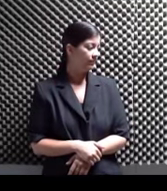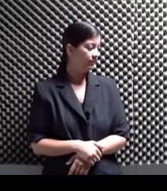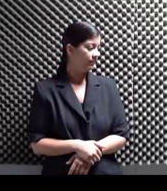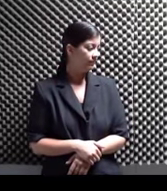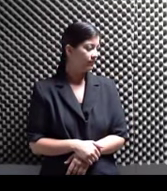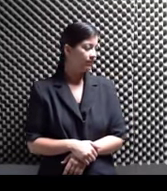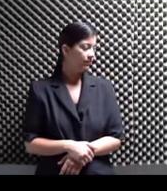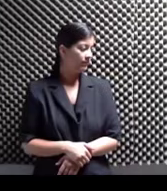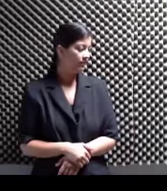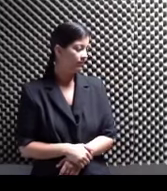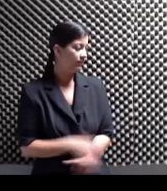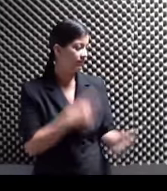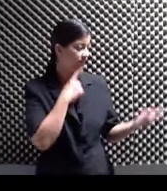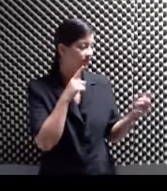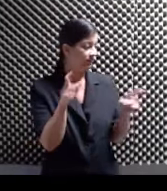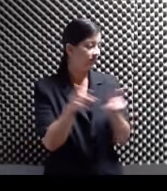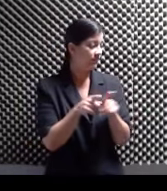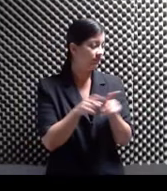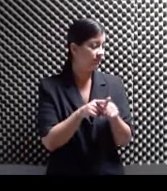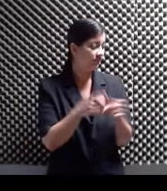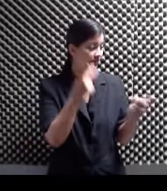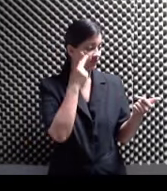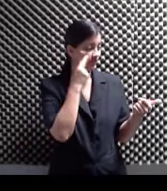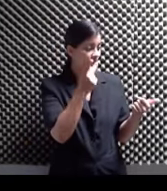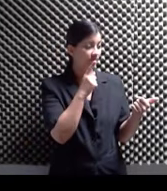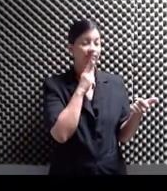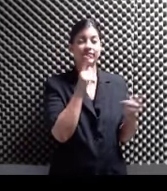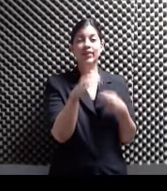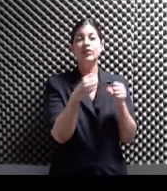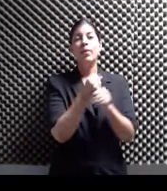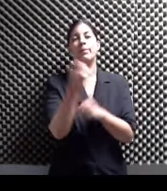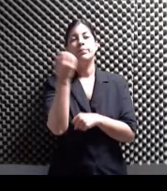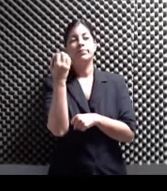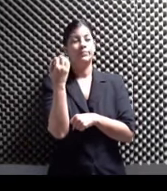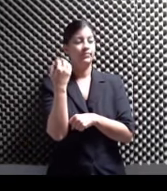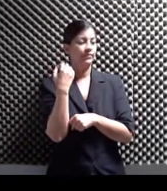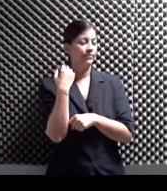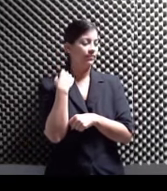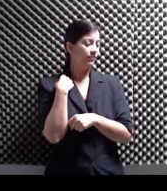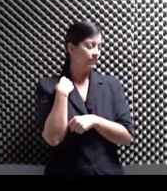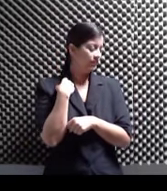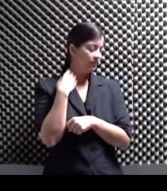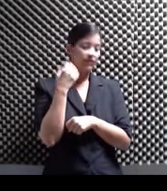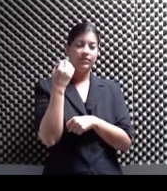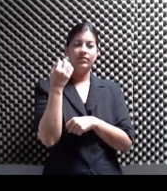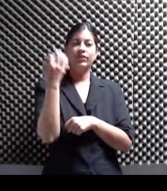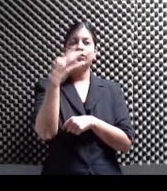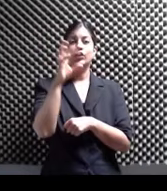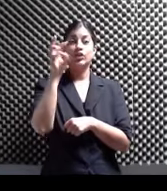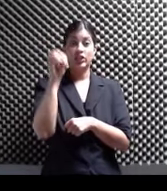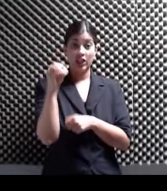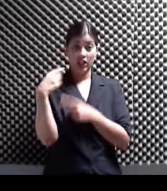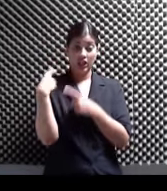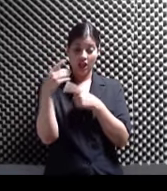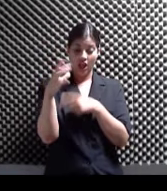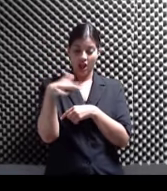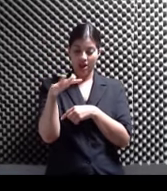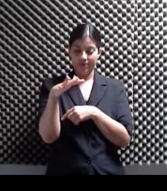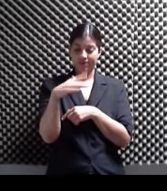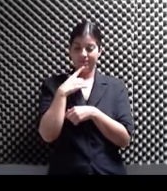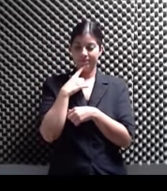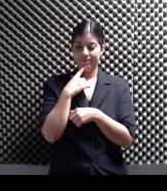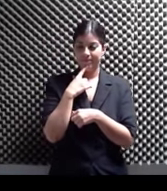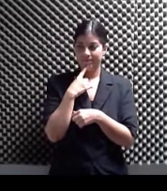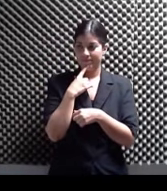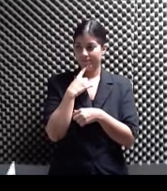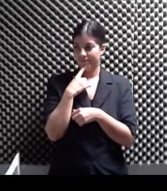Y ahí, obviamente, pues la vemos en el año 1900, en los años 60, en varias